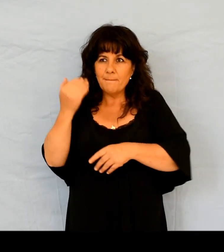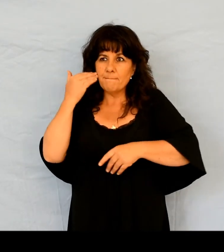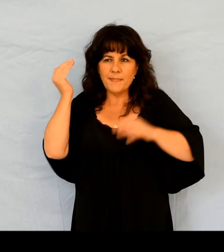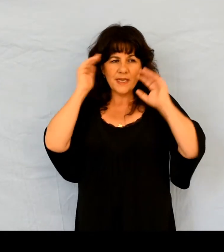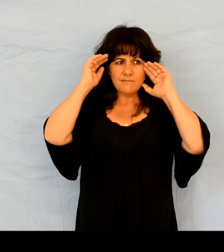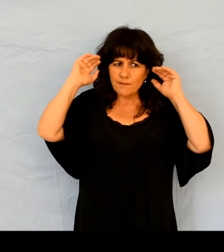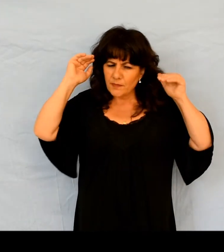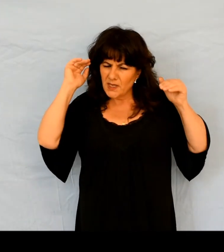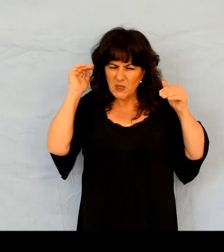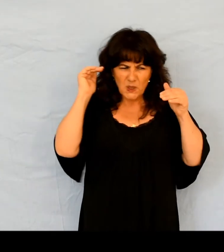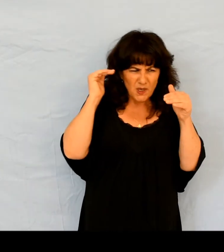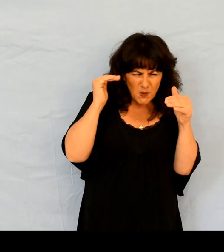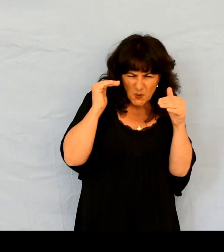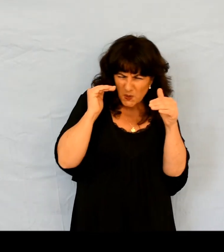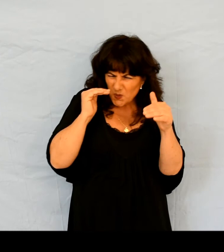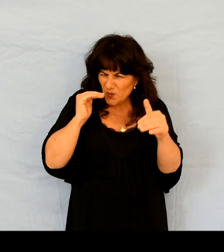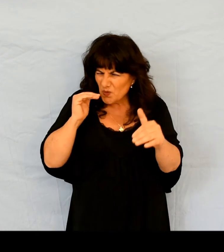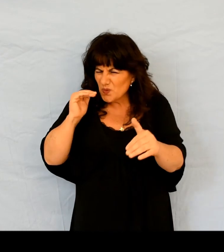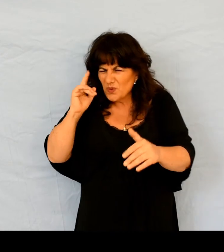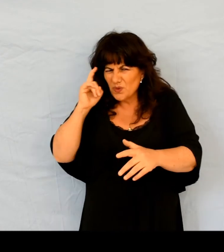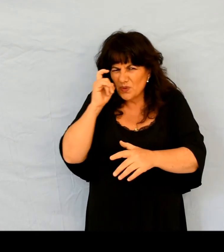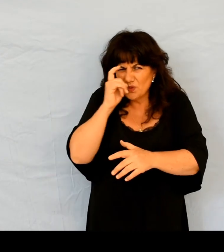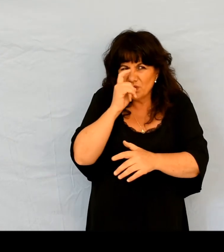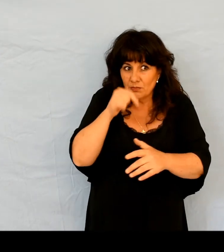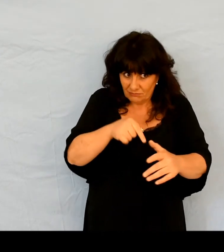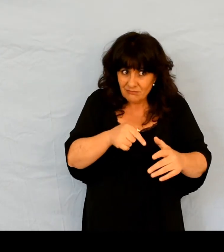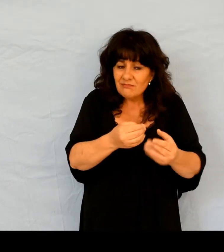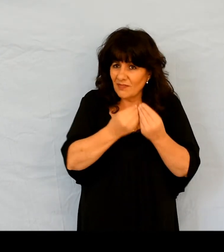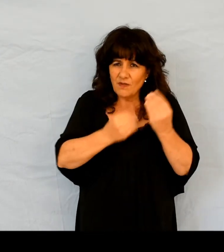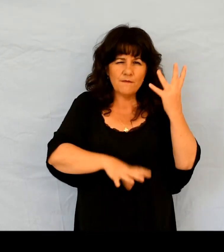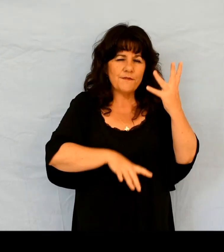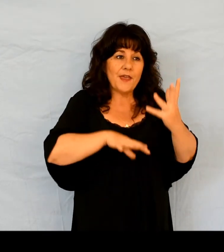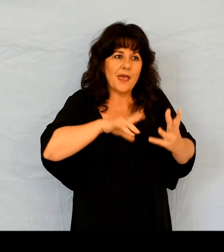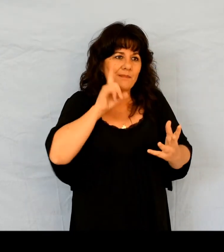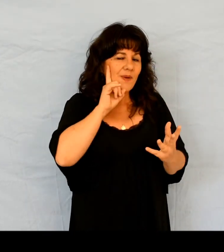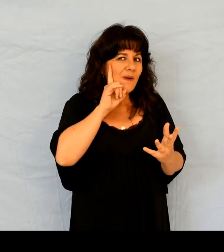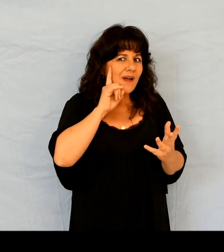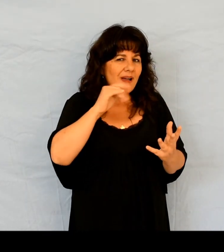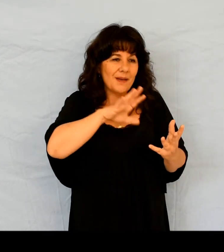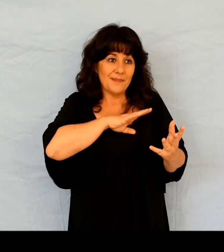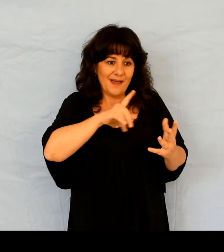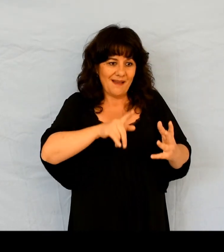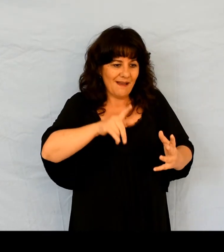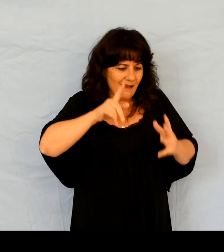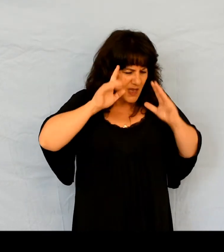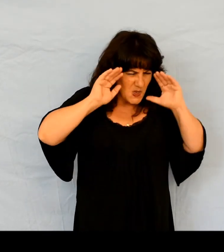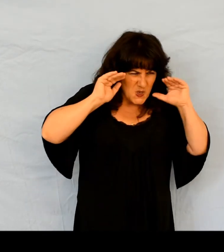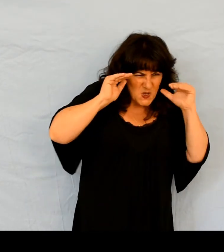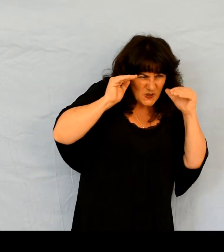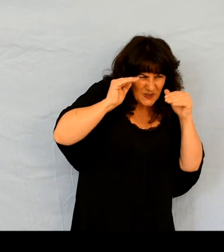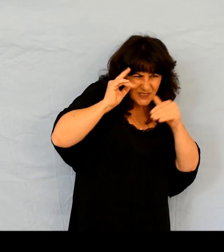elle-même, puisque la détresse, nous le savons, produit la